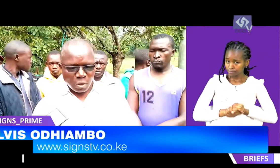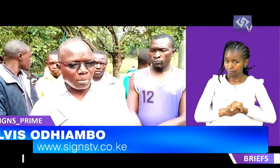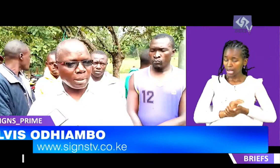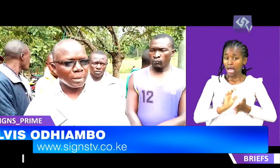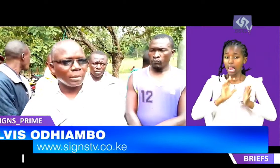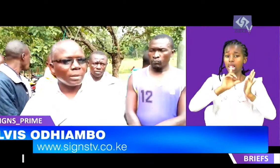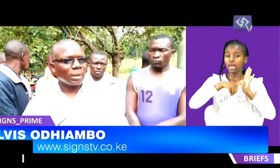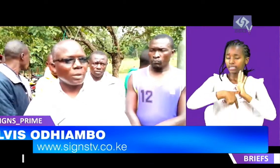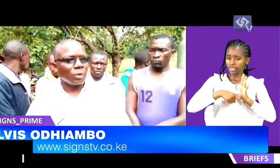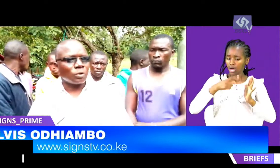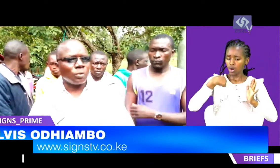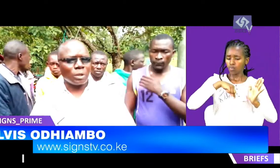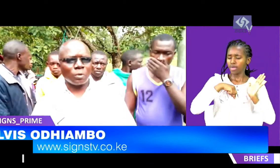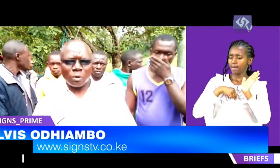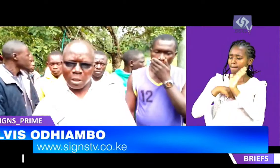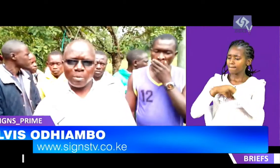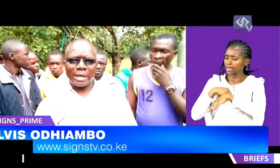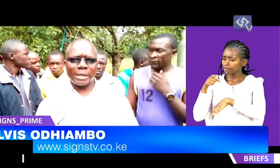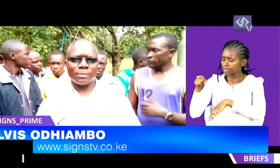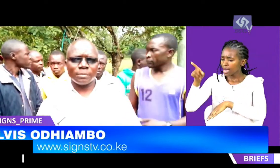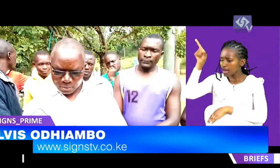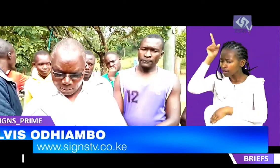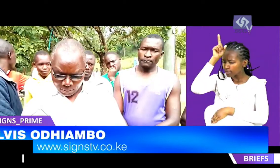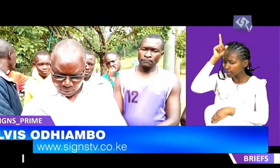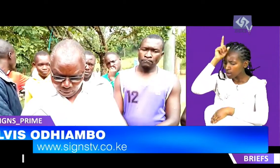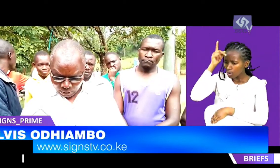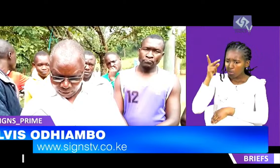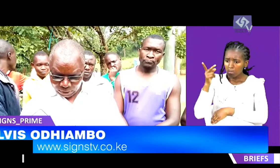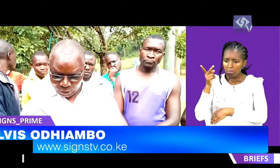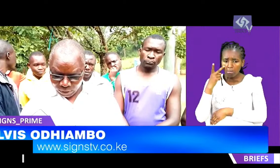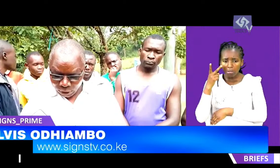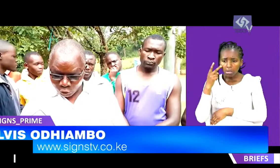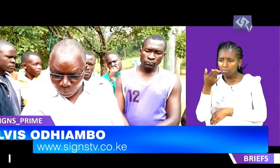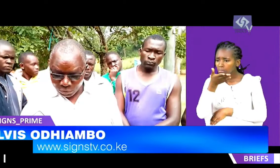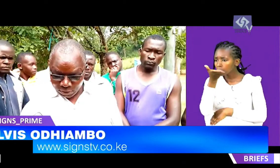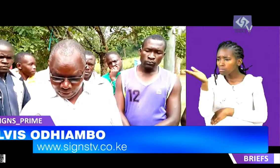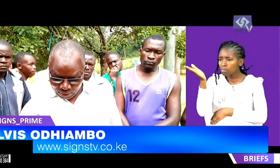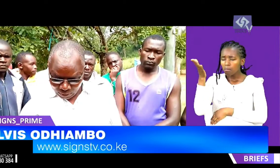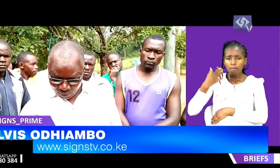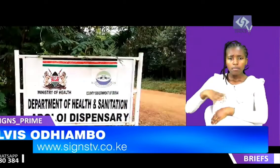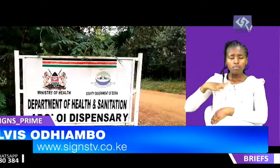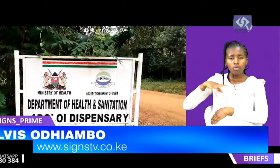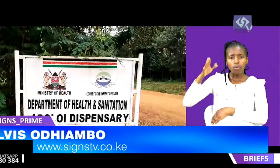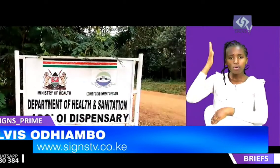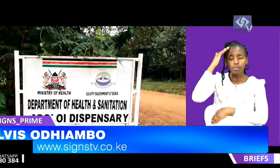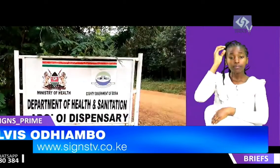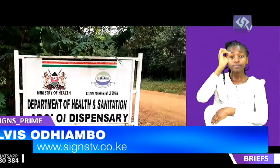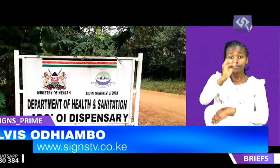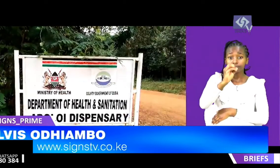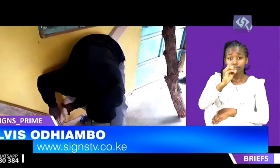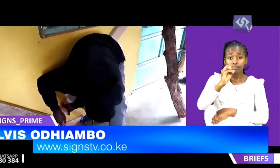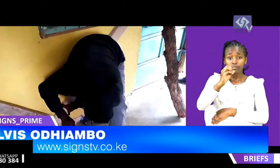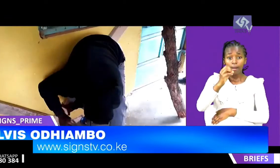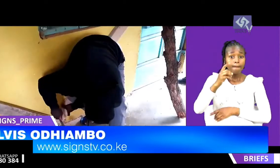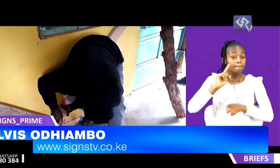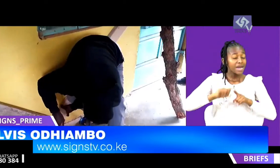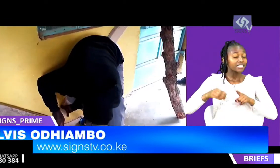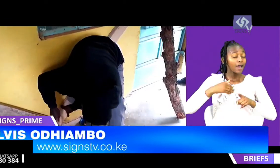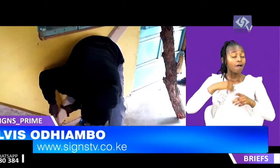kwamba watu wetu hawana habari, na kazi yenyewe inaitwa Busia Seasonal Workers